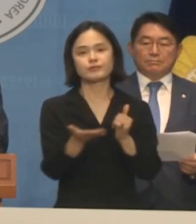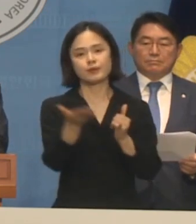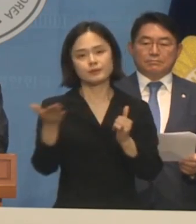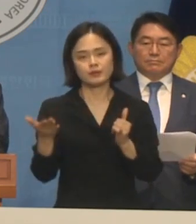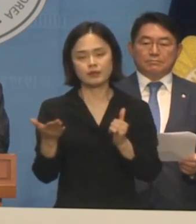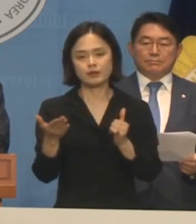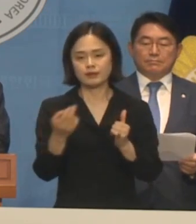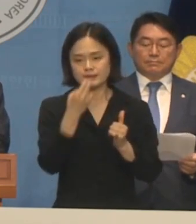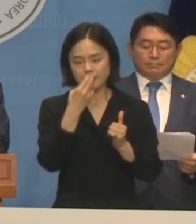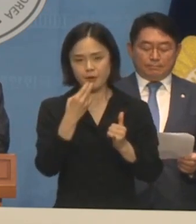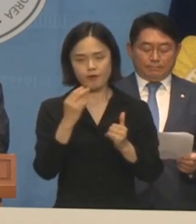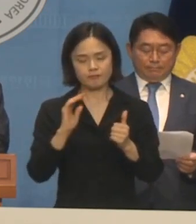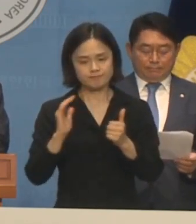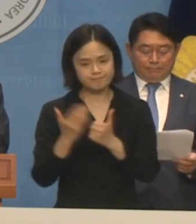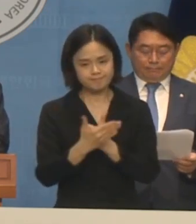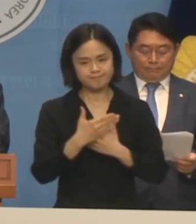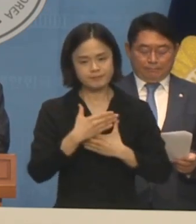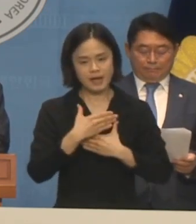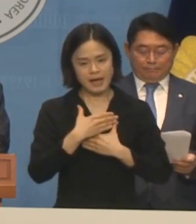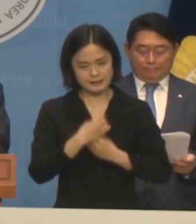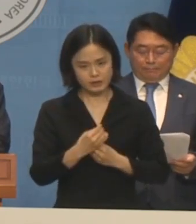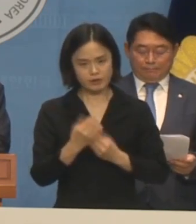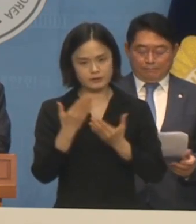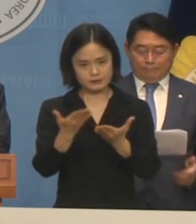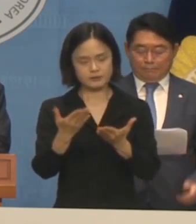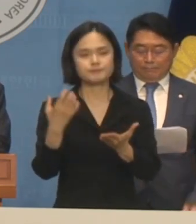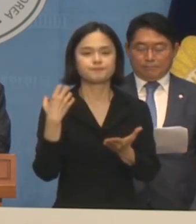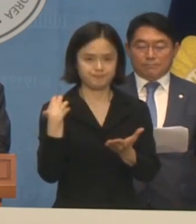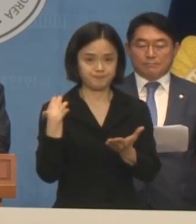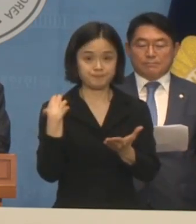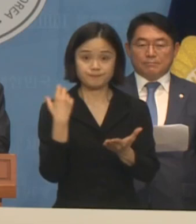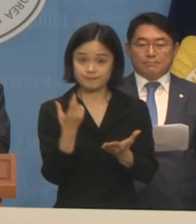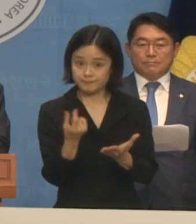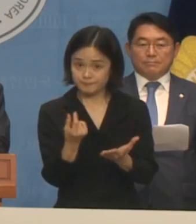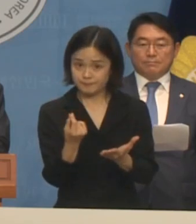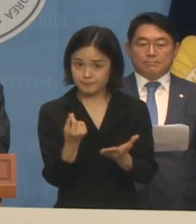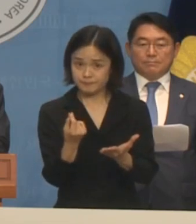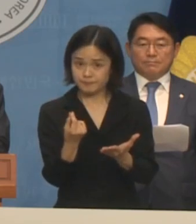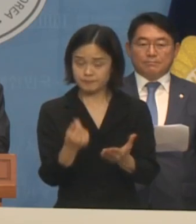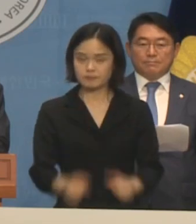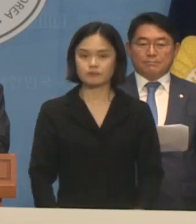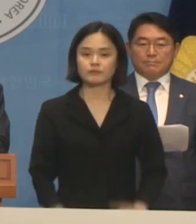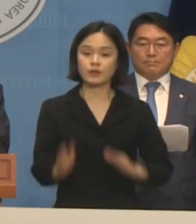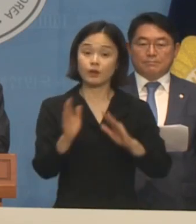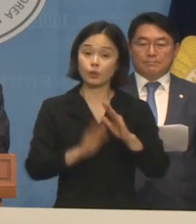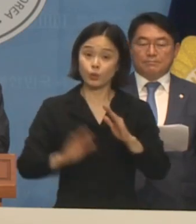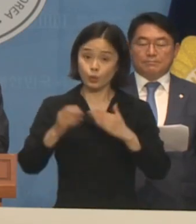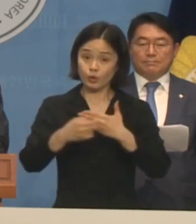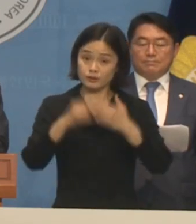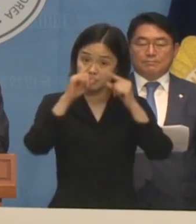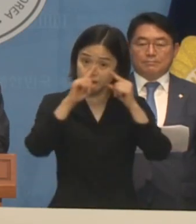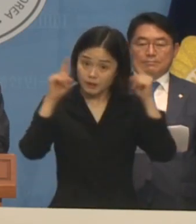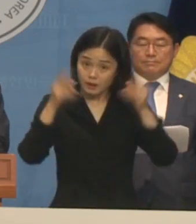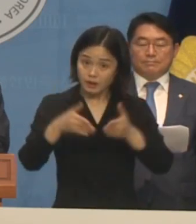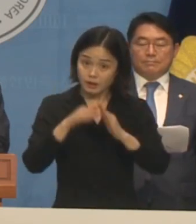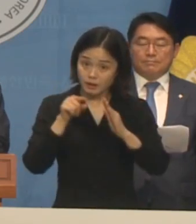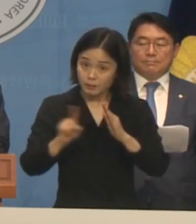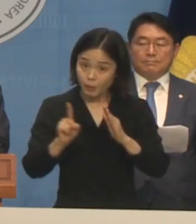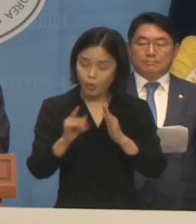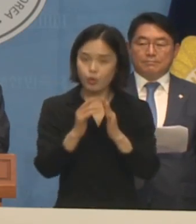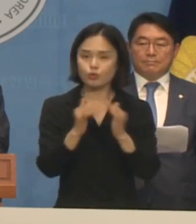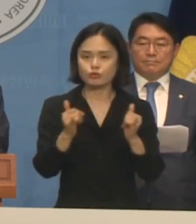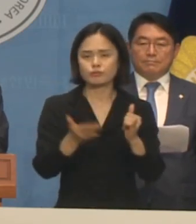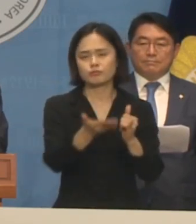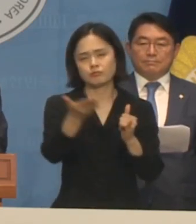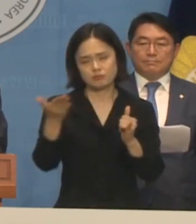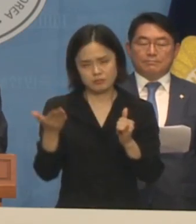것입니다. 공공, 필수, 지역 의료는 국민에게 베푸는 시혜가 아닌 국민이 누려야 할